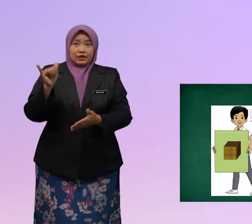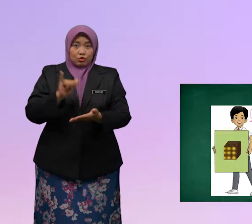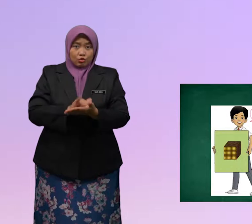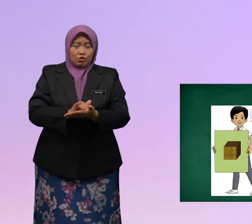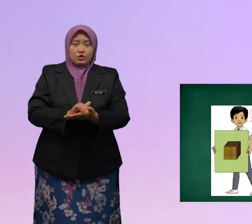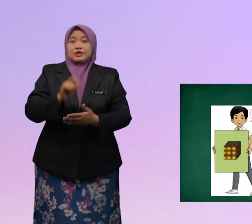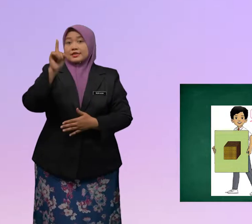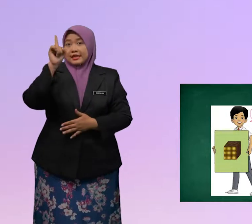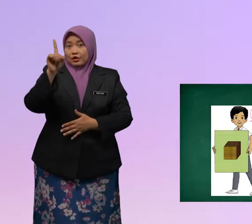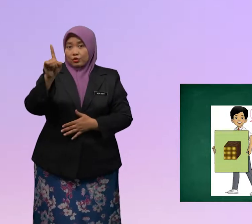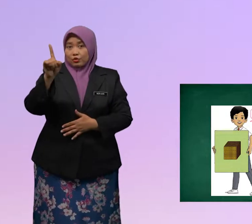iaitu